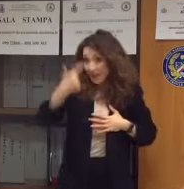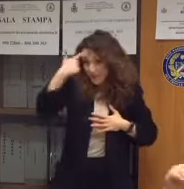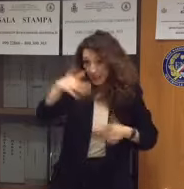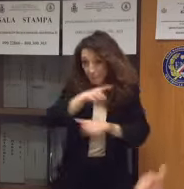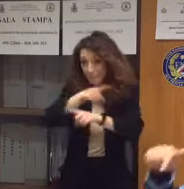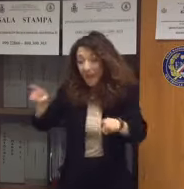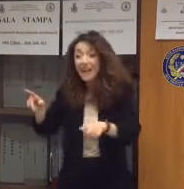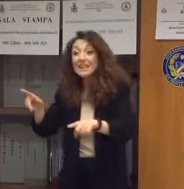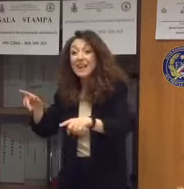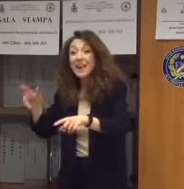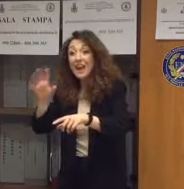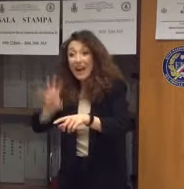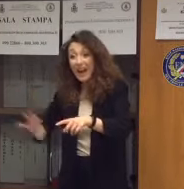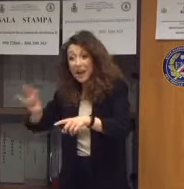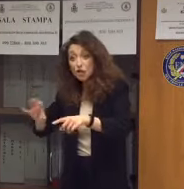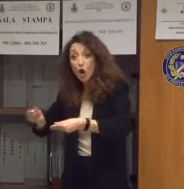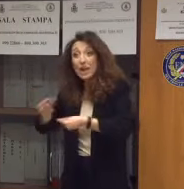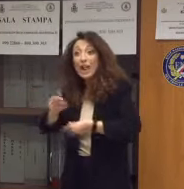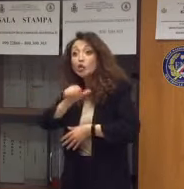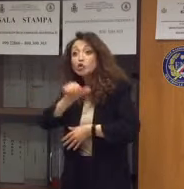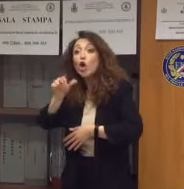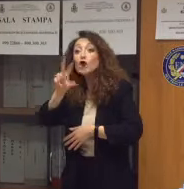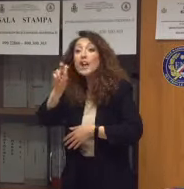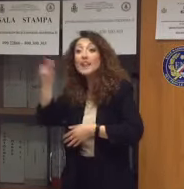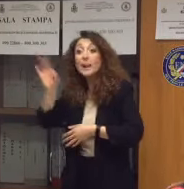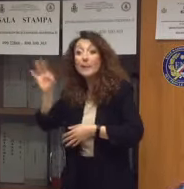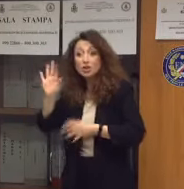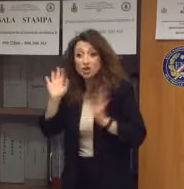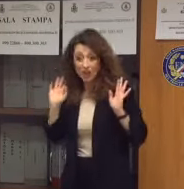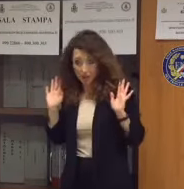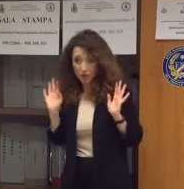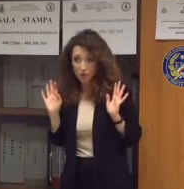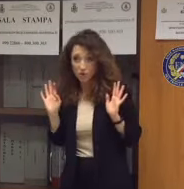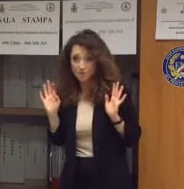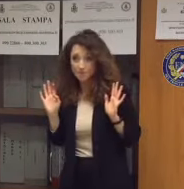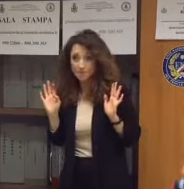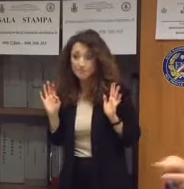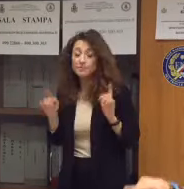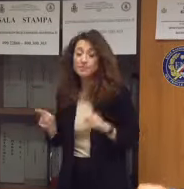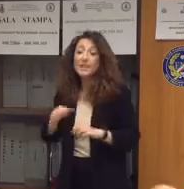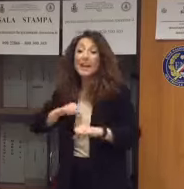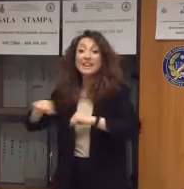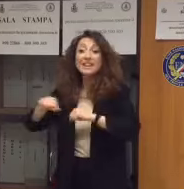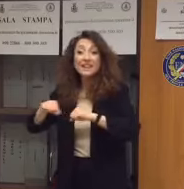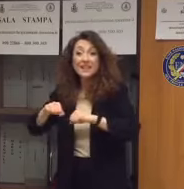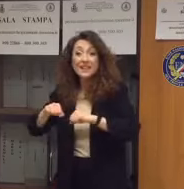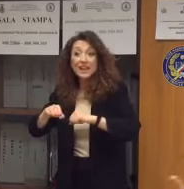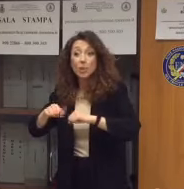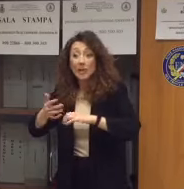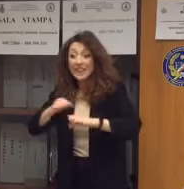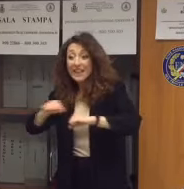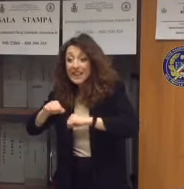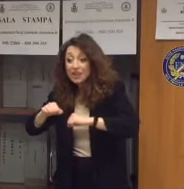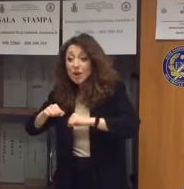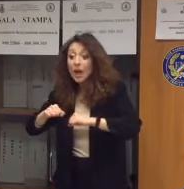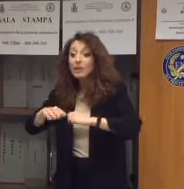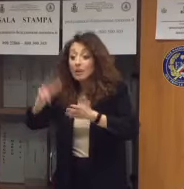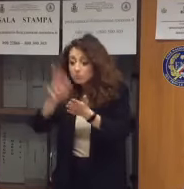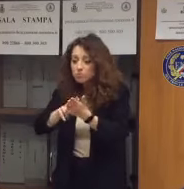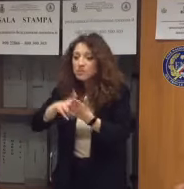i dirigenti giustamente hanno potuto fare la loro determina e quindi l'avviso solo per il